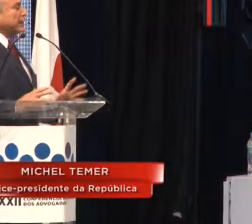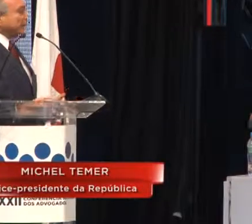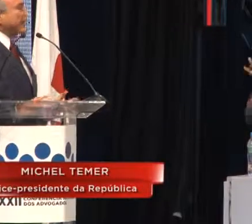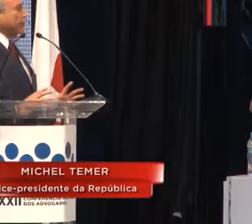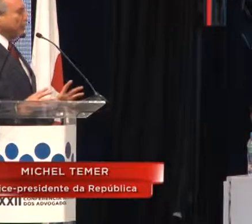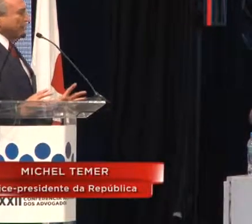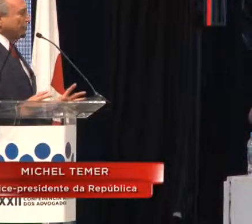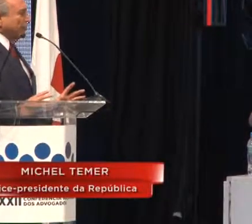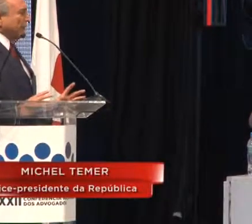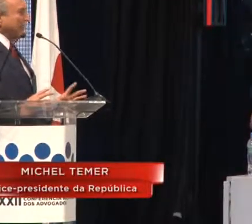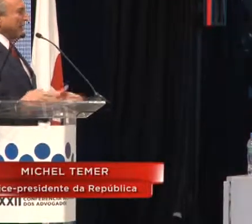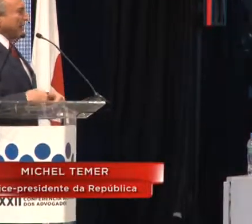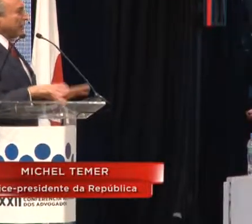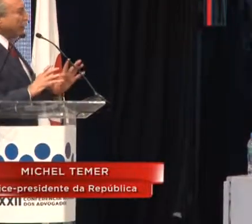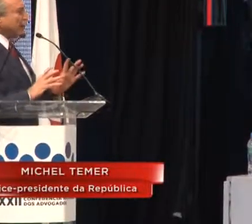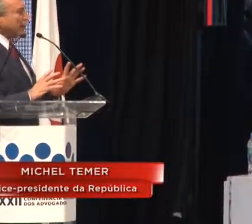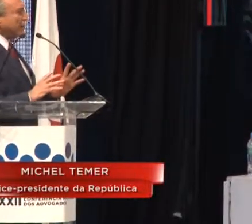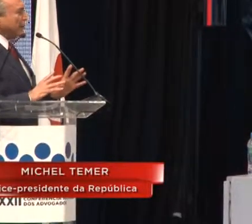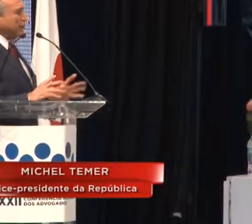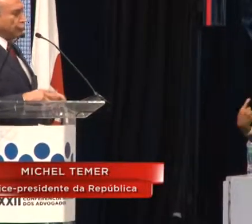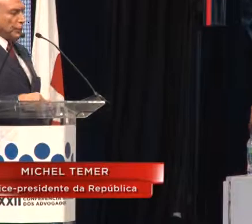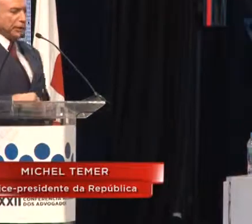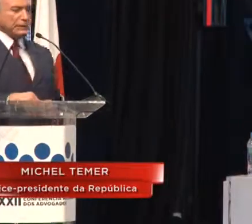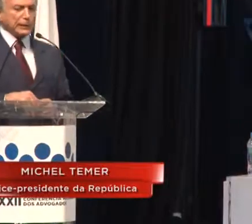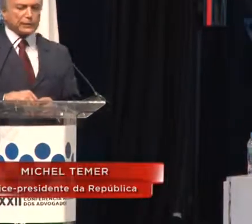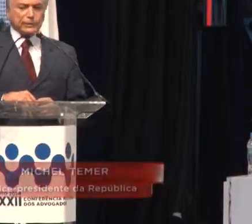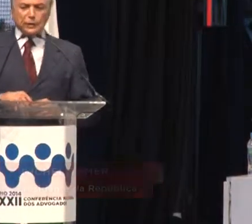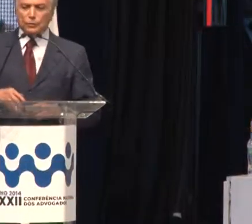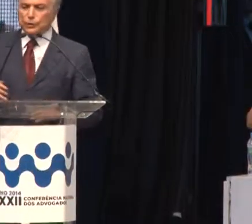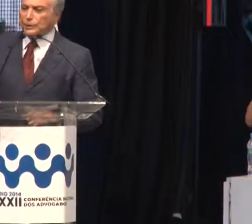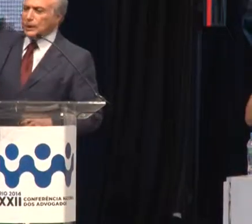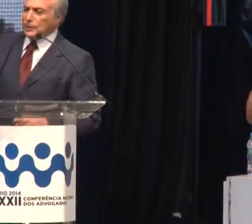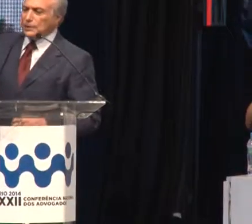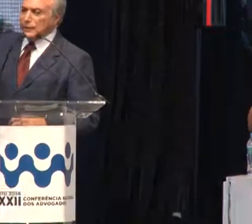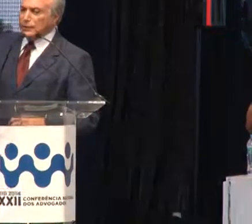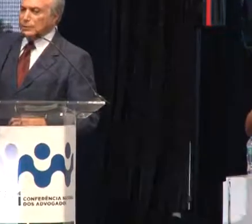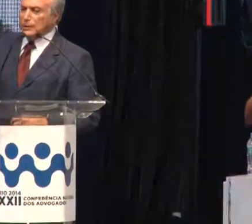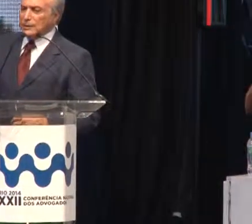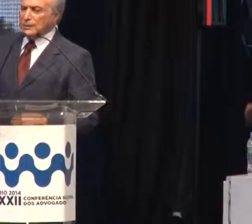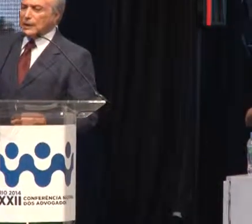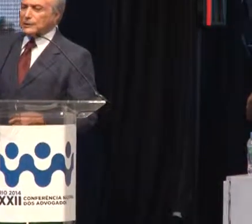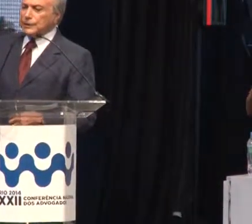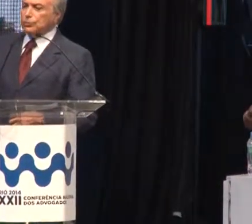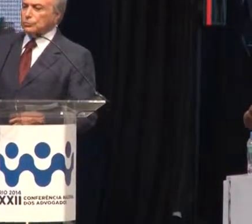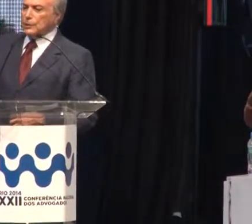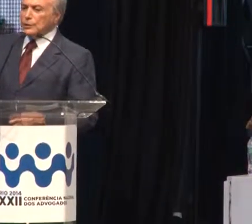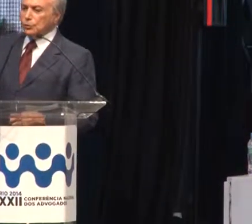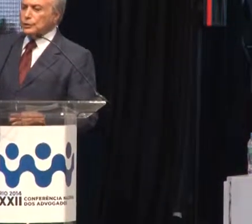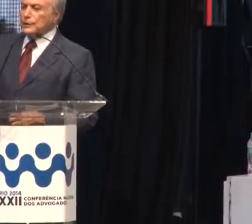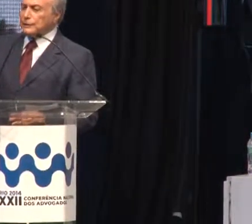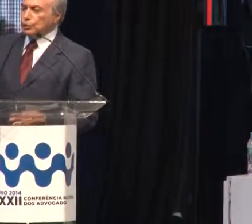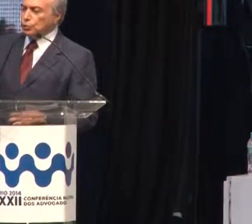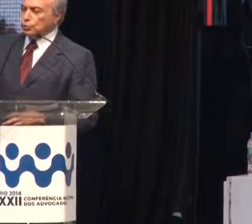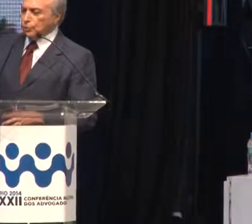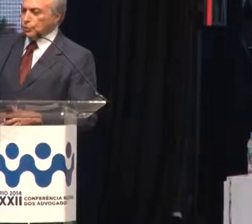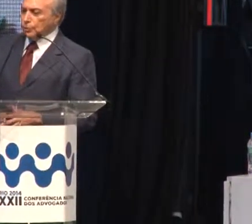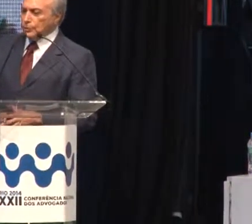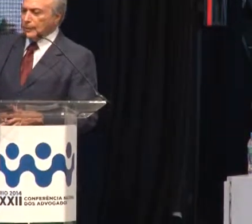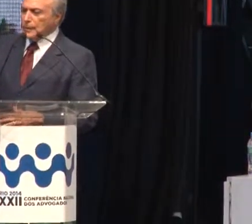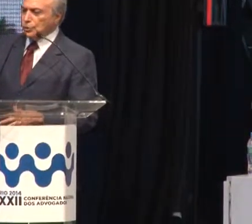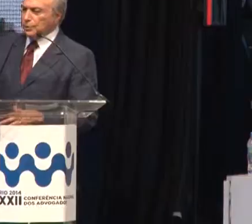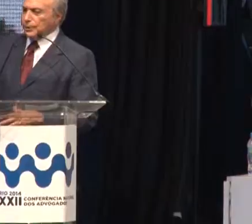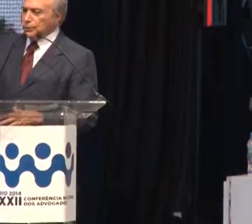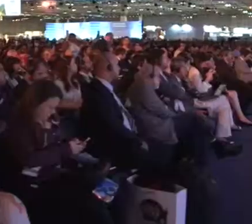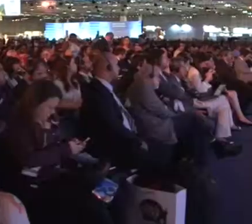ainda adolescente no Brasil. Para nós, juristas, o Estado brasileiro nasceu no dia 5 de